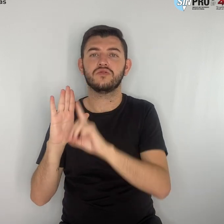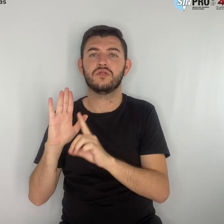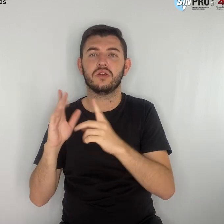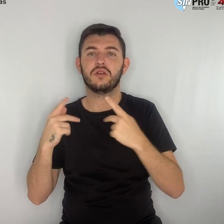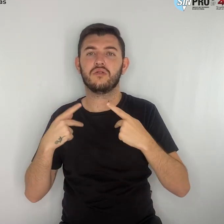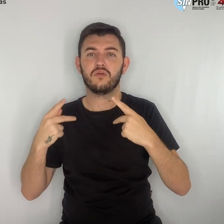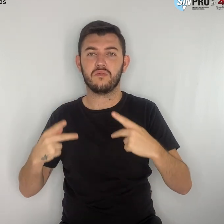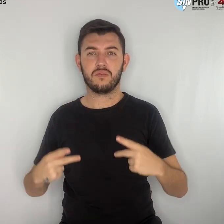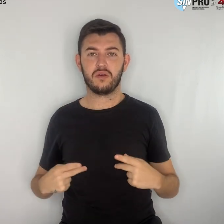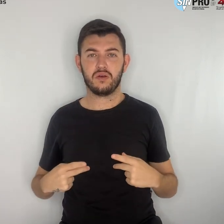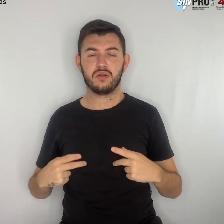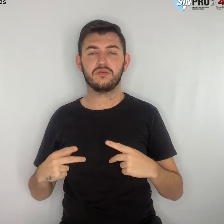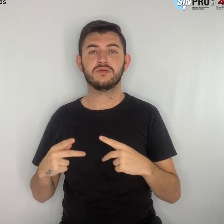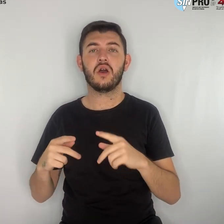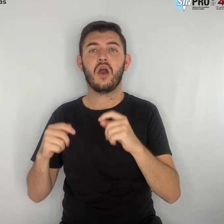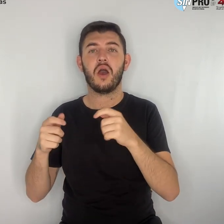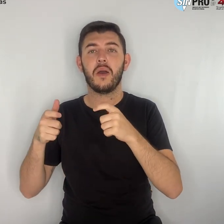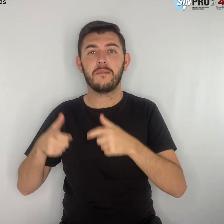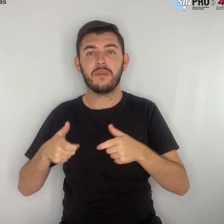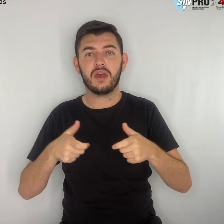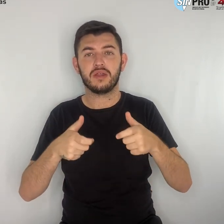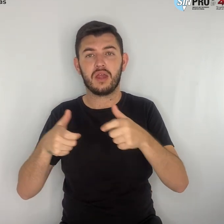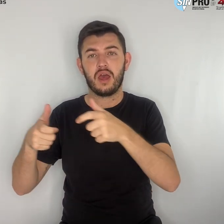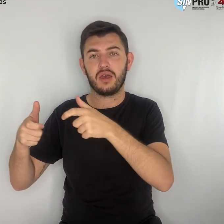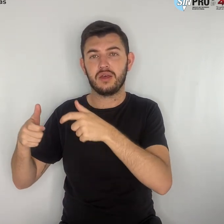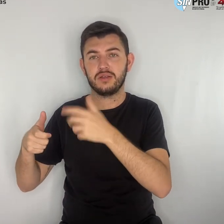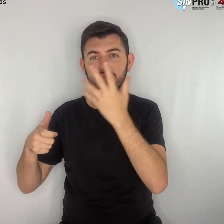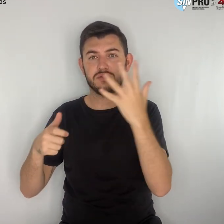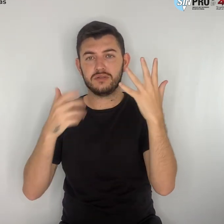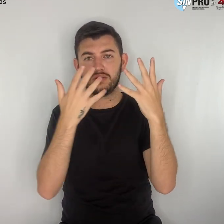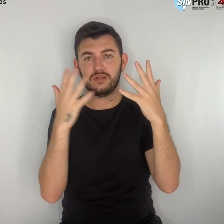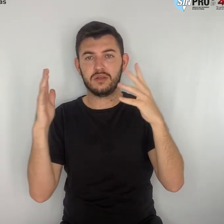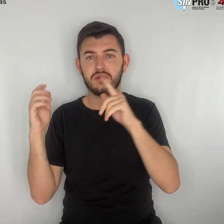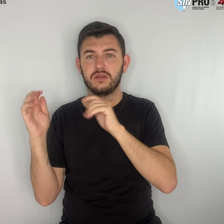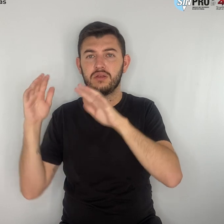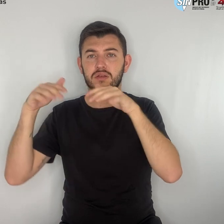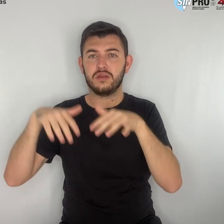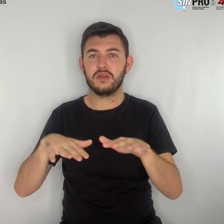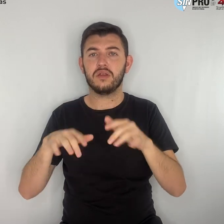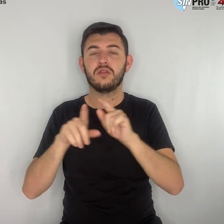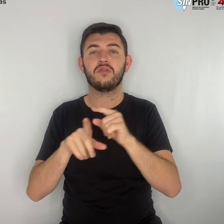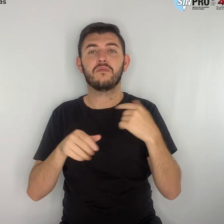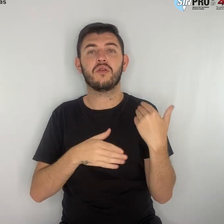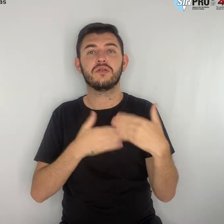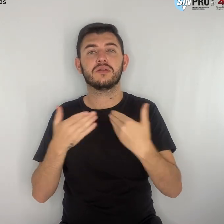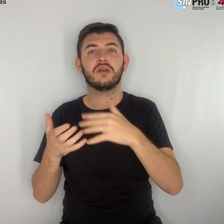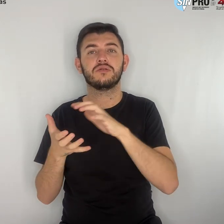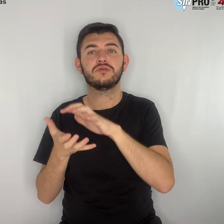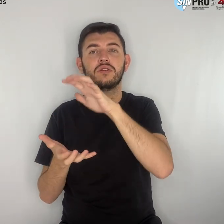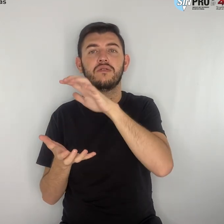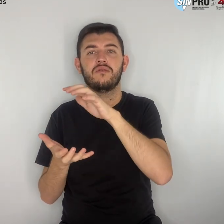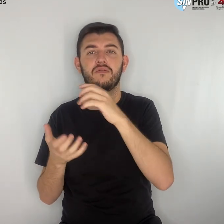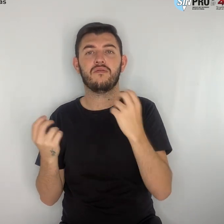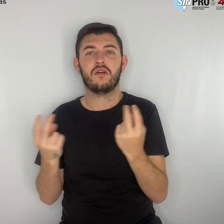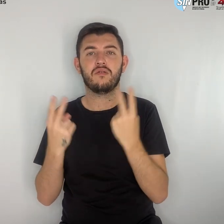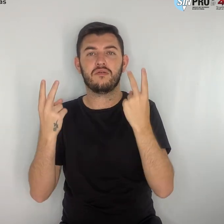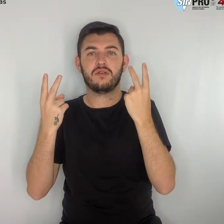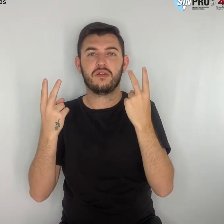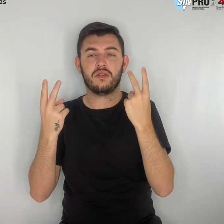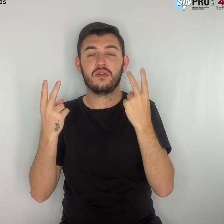questões ambientais, o processo de envelhecimento e a valorização do idoso, os diferentes